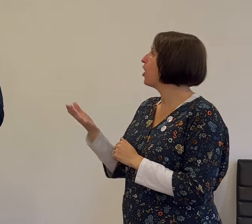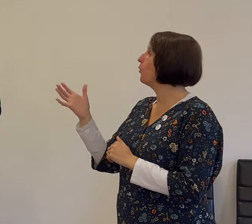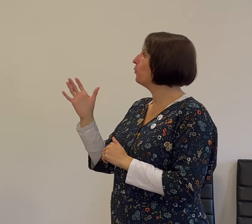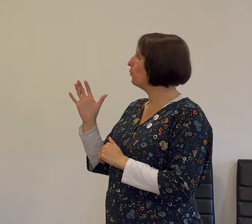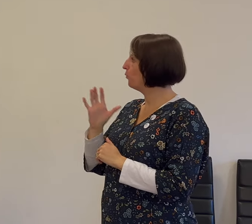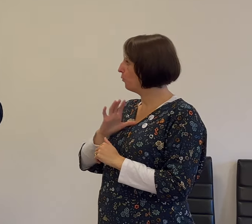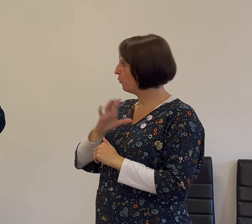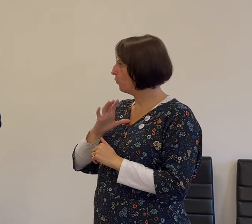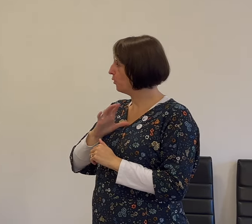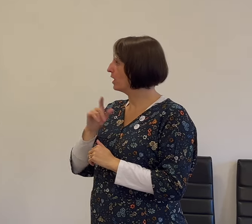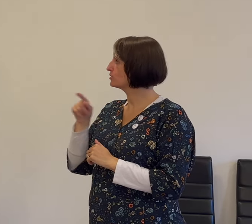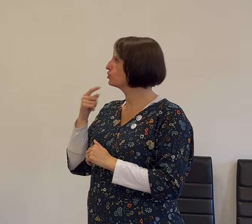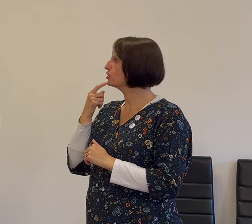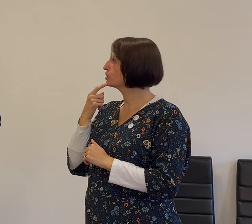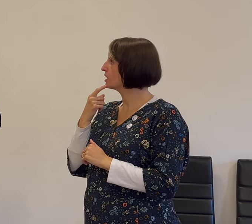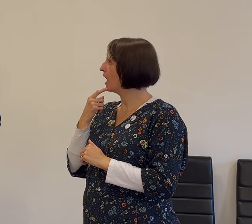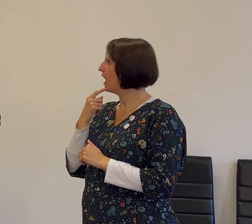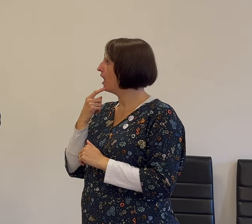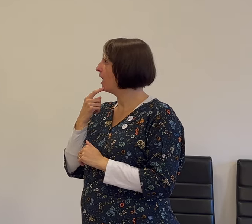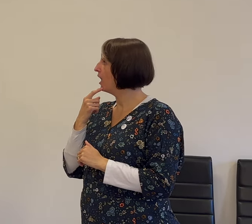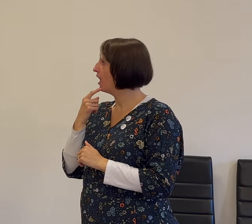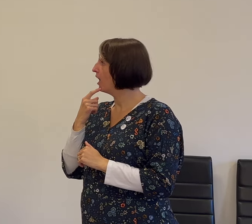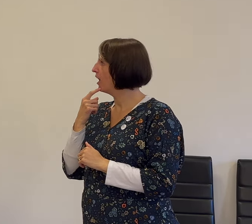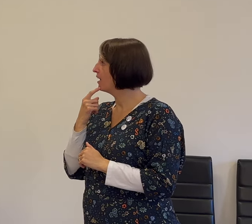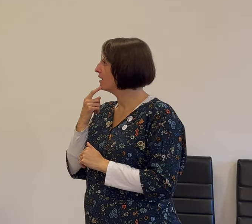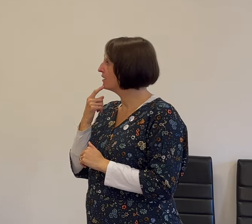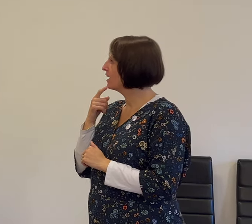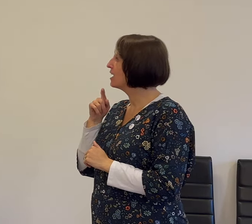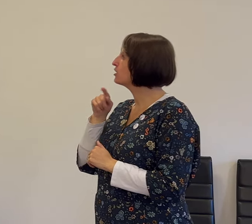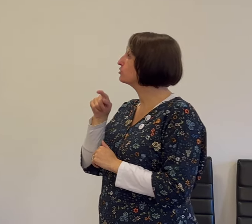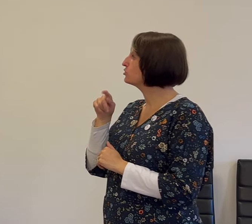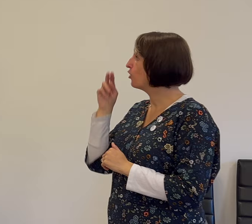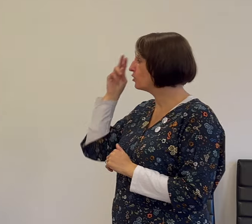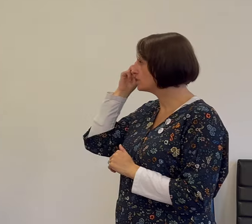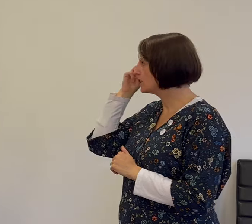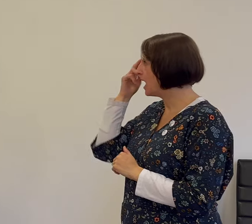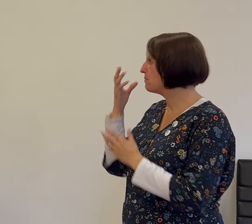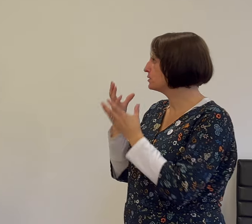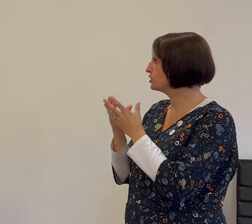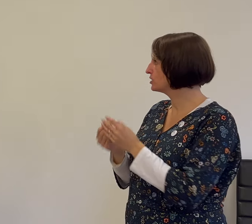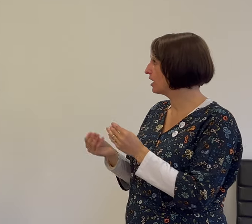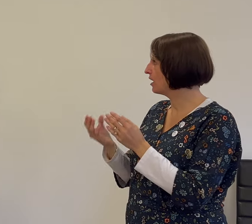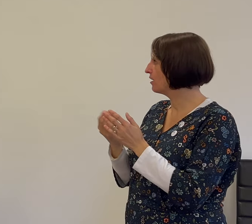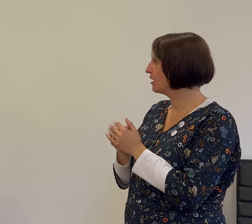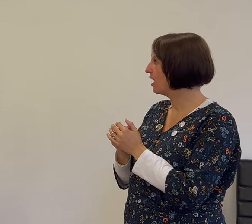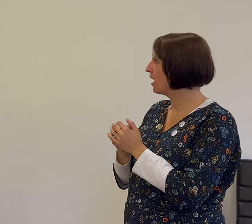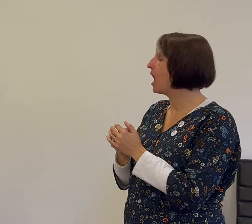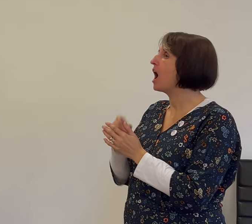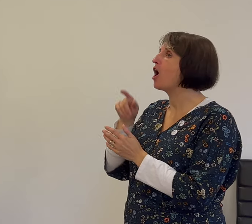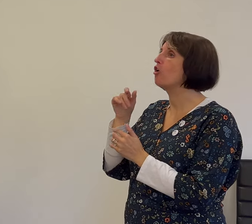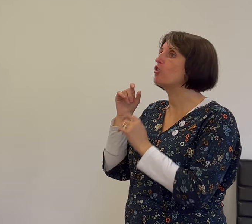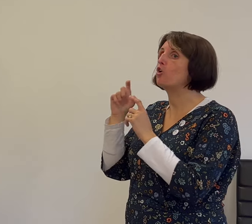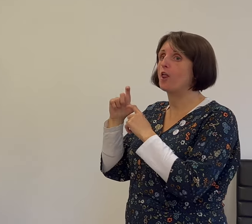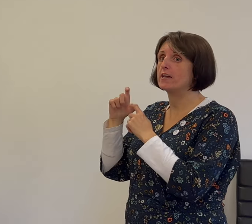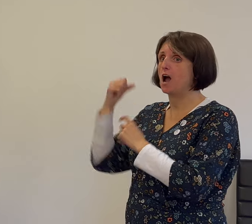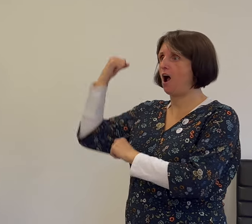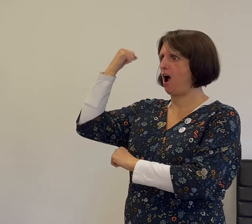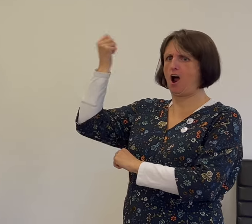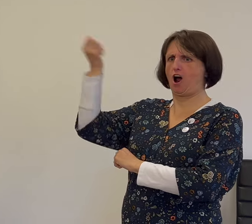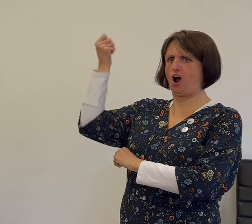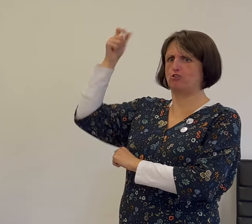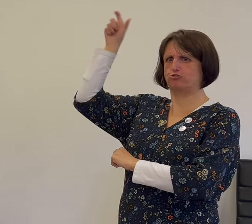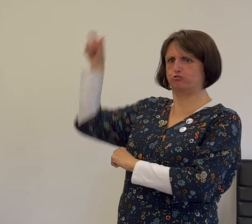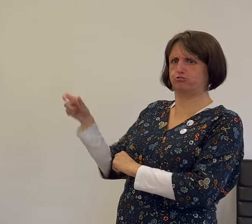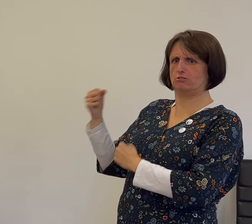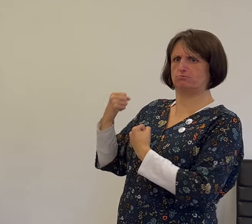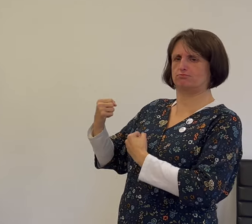co ti youtubeři dělají. Řeknou si, no jo, v tom příběhu se ale píše, že ten Goliáš volá. No jestli to